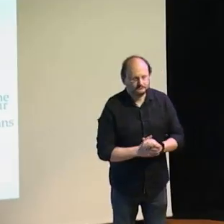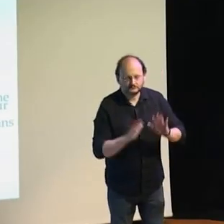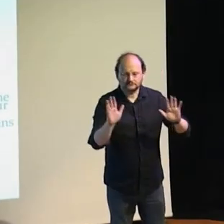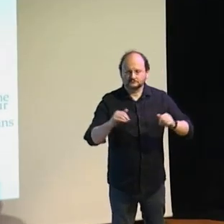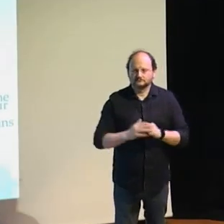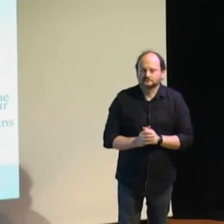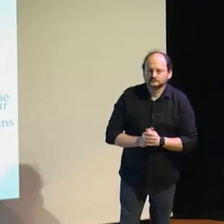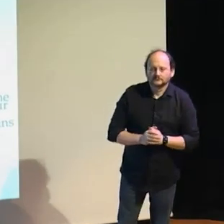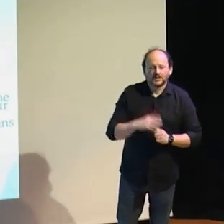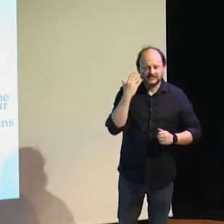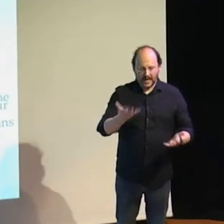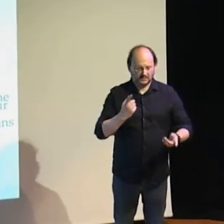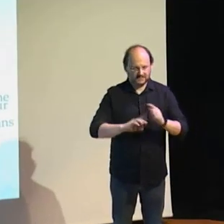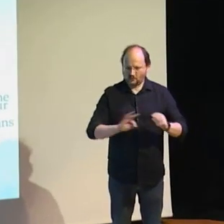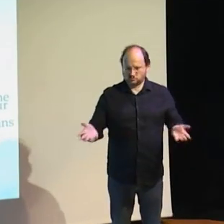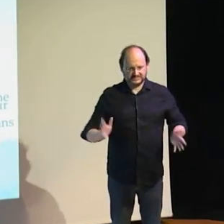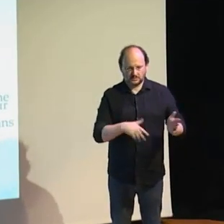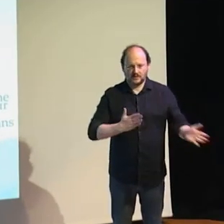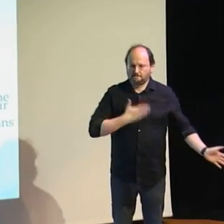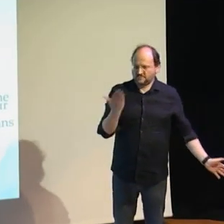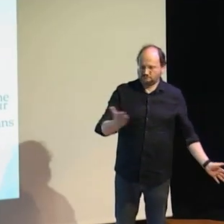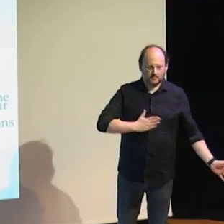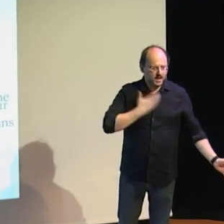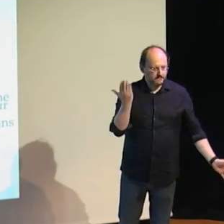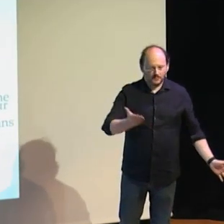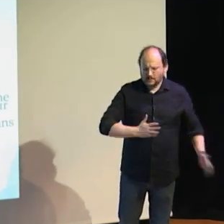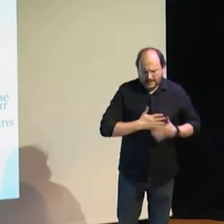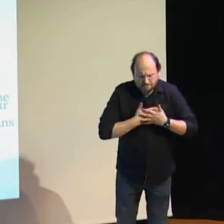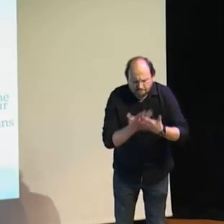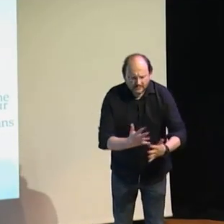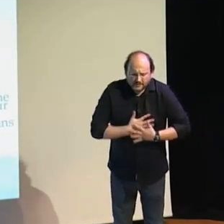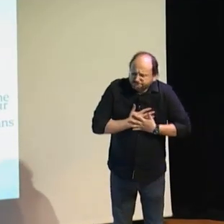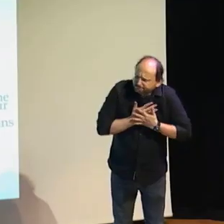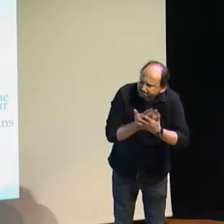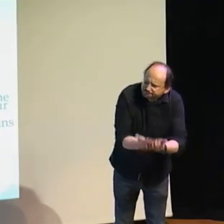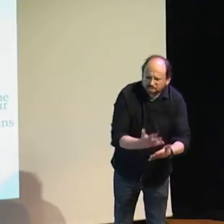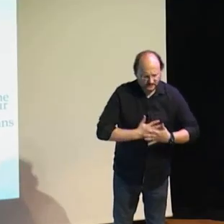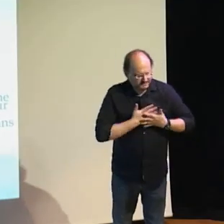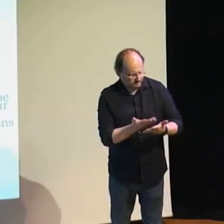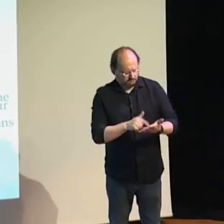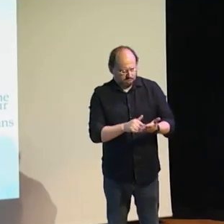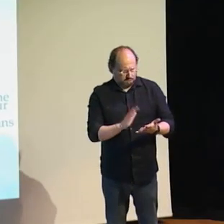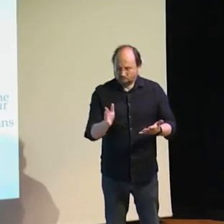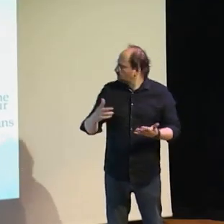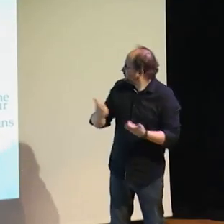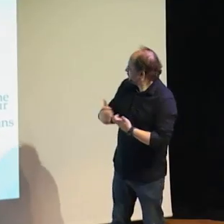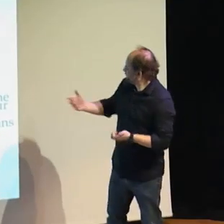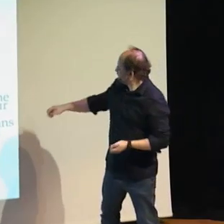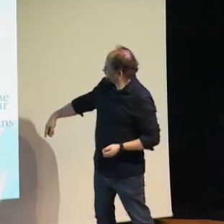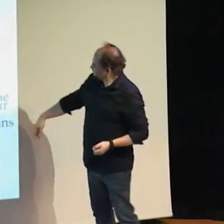J'adore cette analyse. On dit aimer en faisant la main plate vers le cœur et